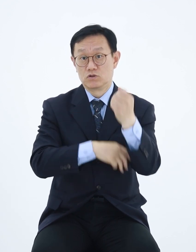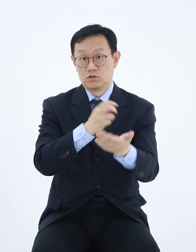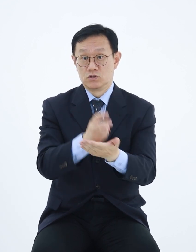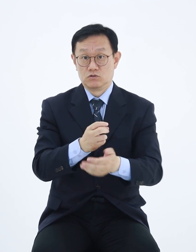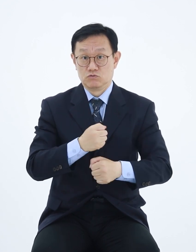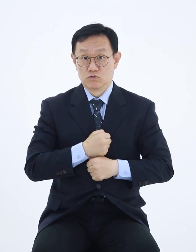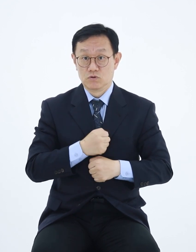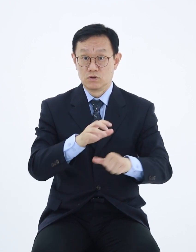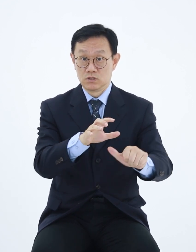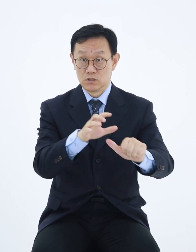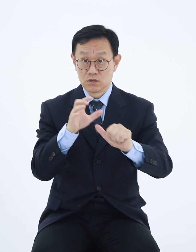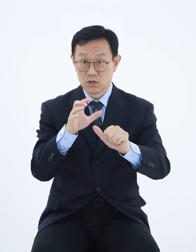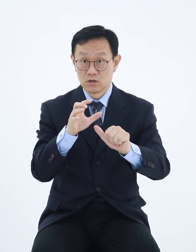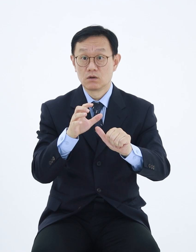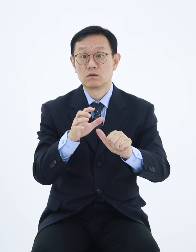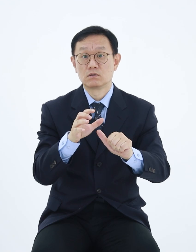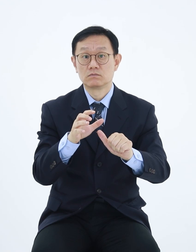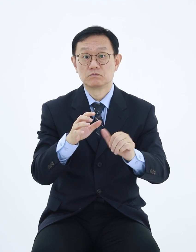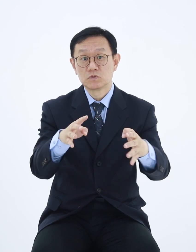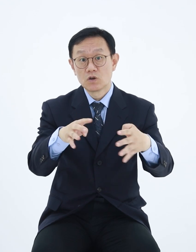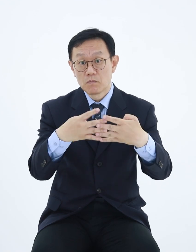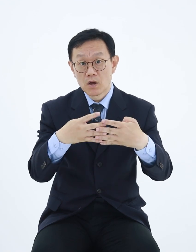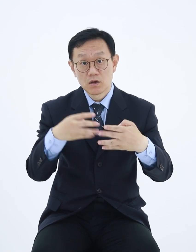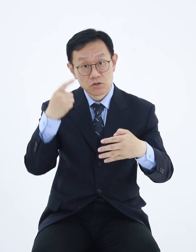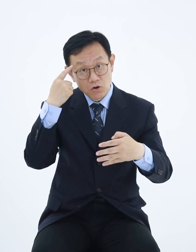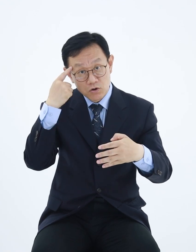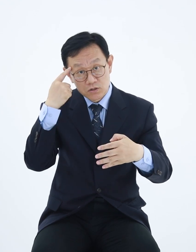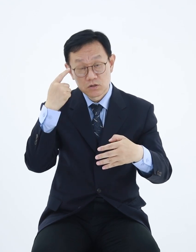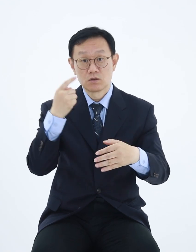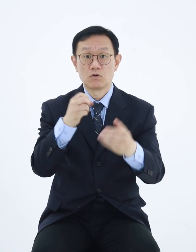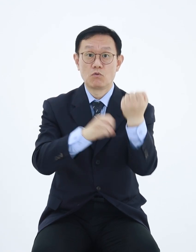사용에 있어서 협약의 정신과 원칙을 준수해야 할 것입니다.